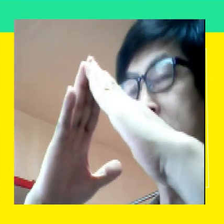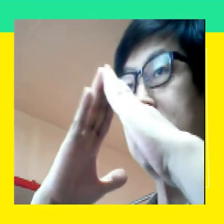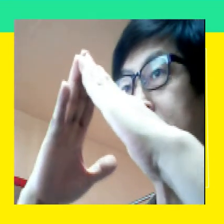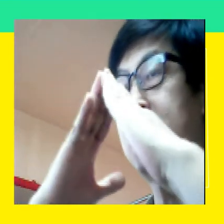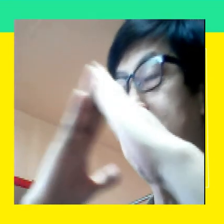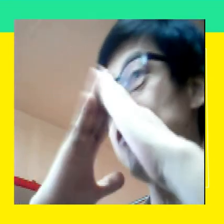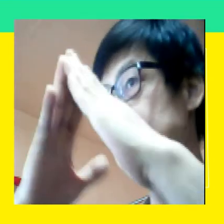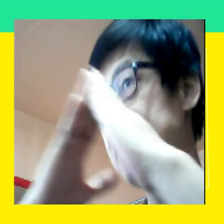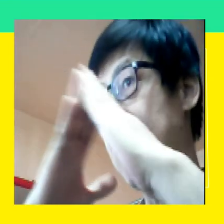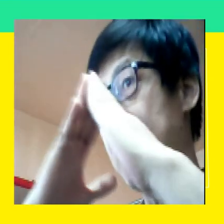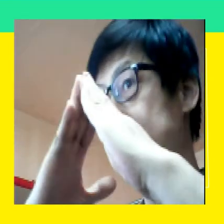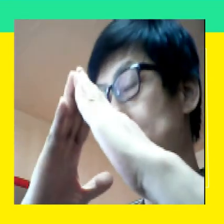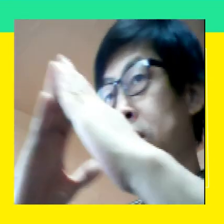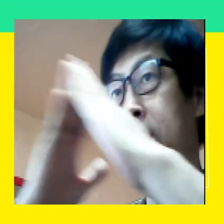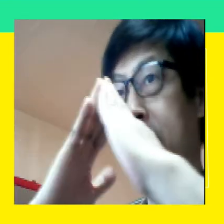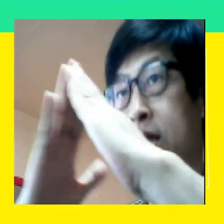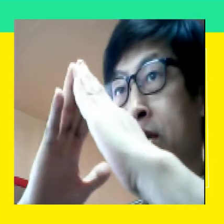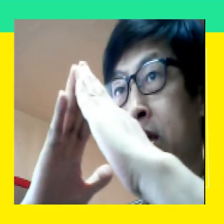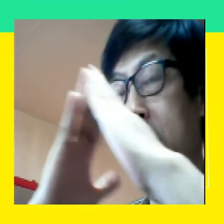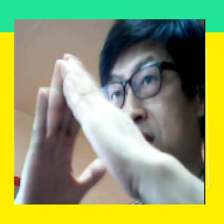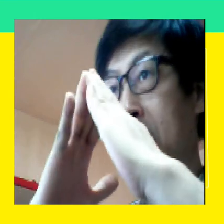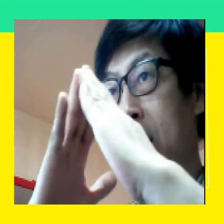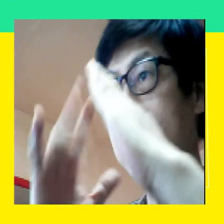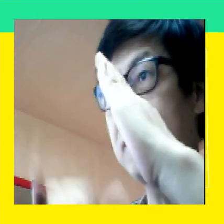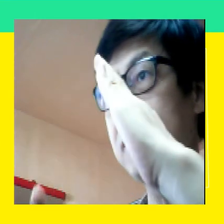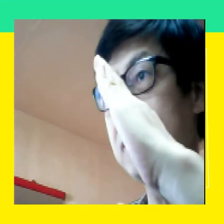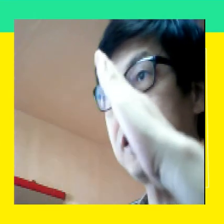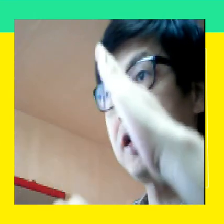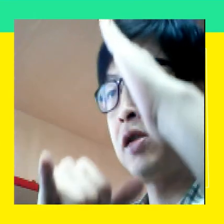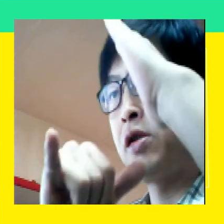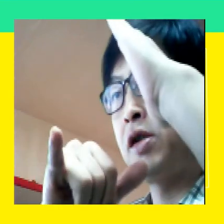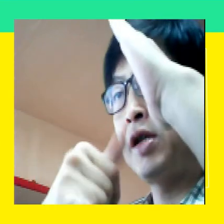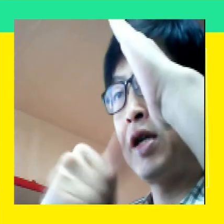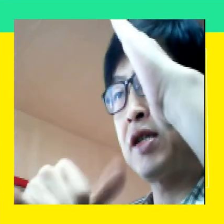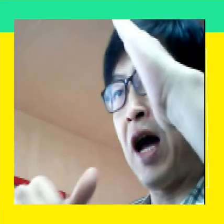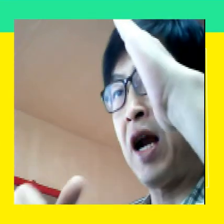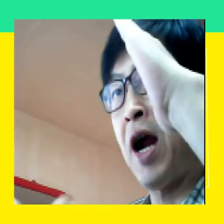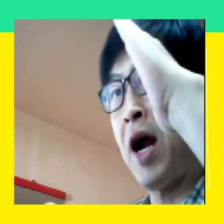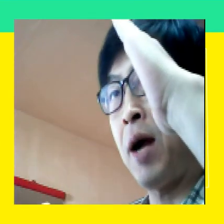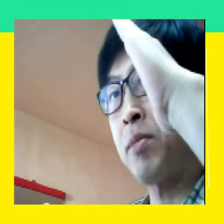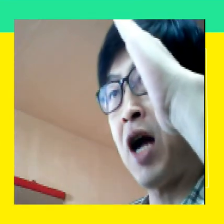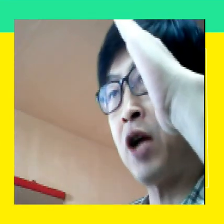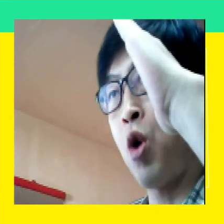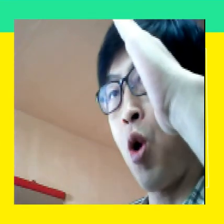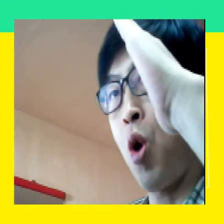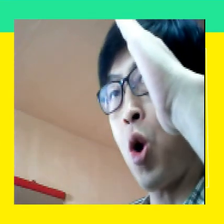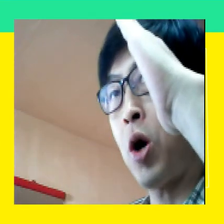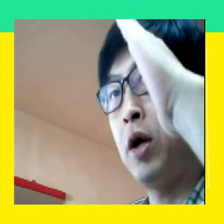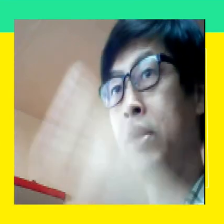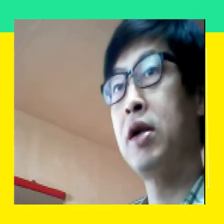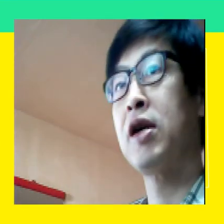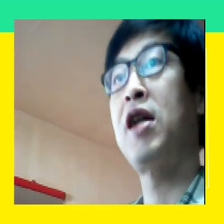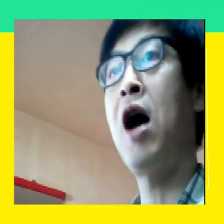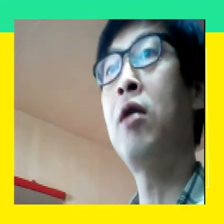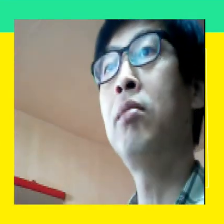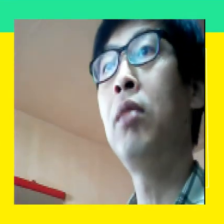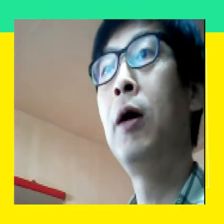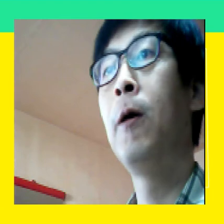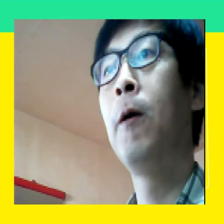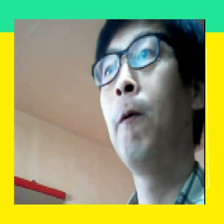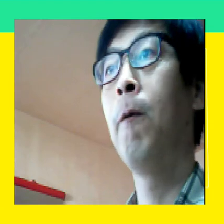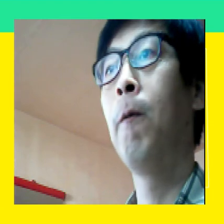지붕이잖아요 그쵸 집안에 있는 사람 가족 그